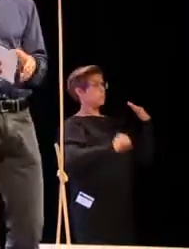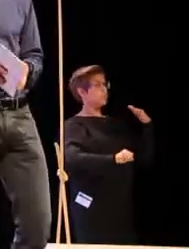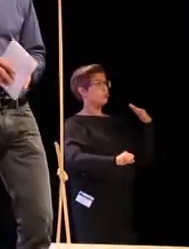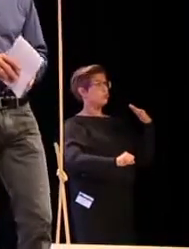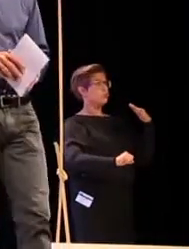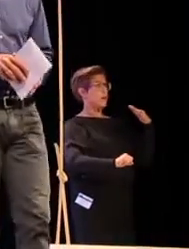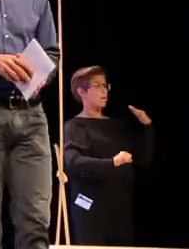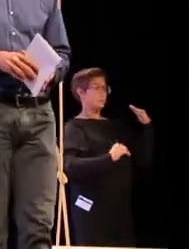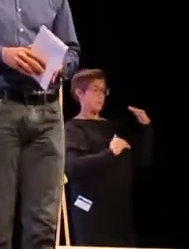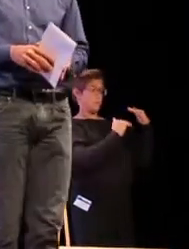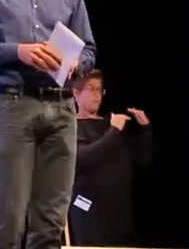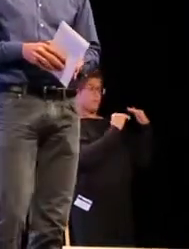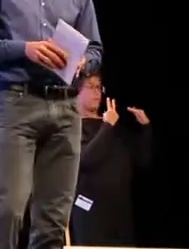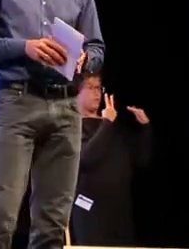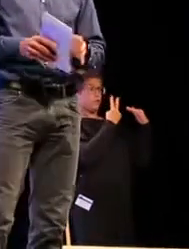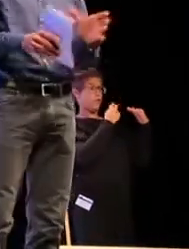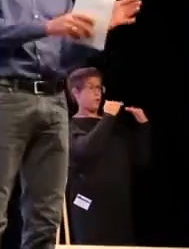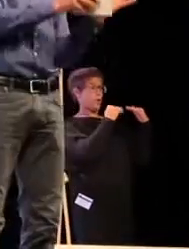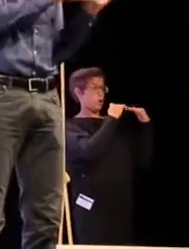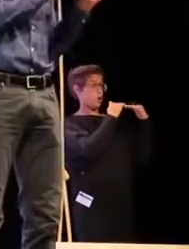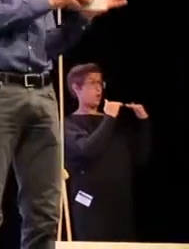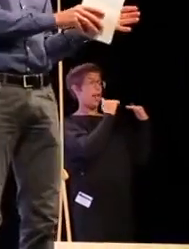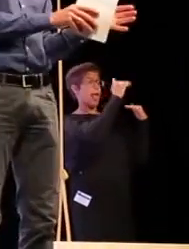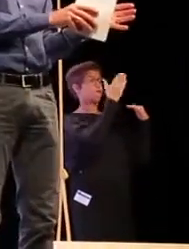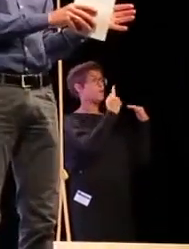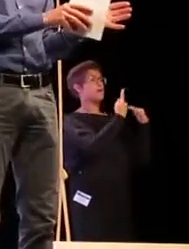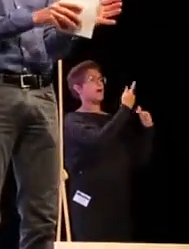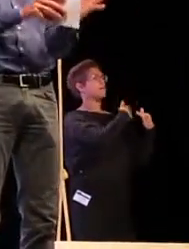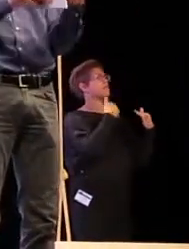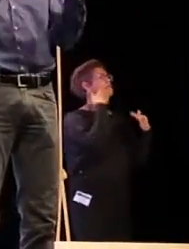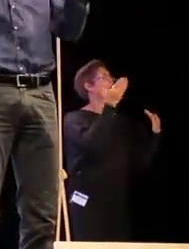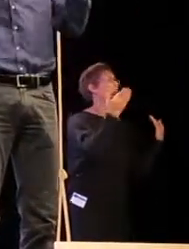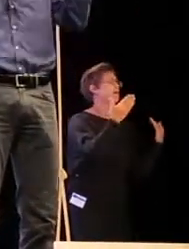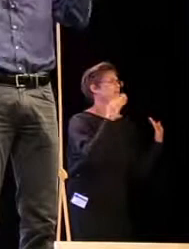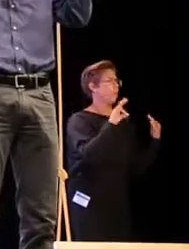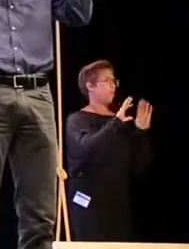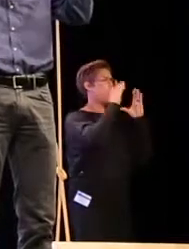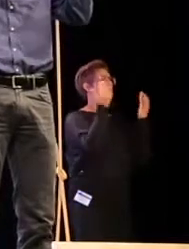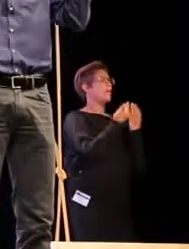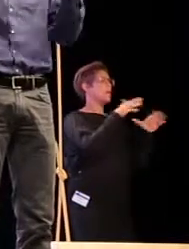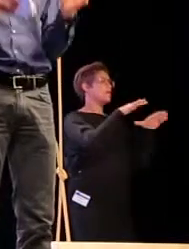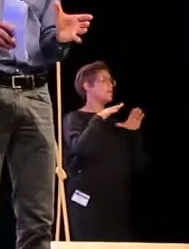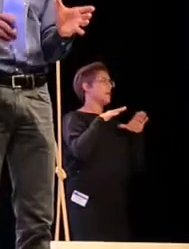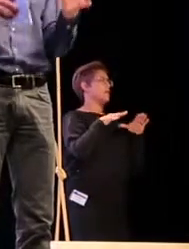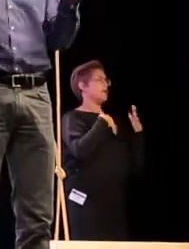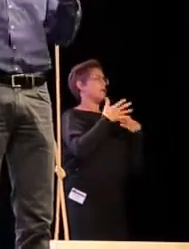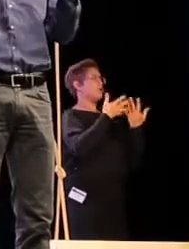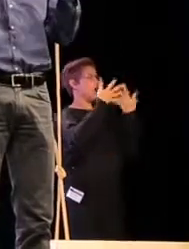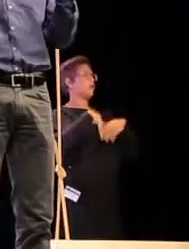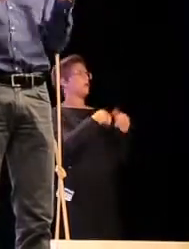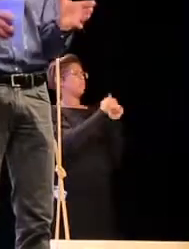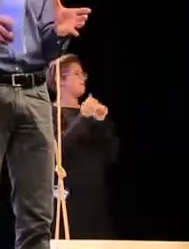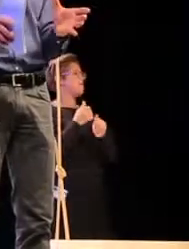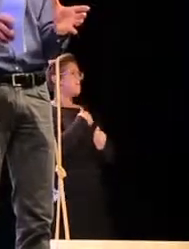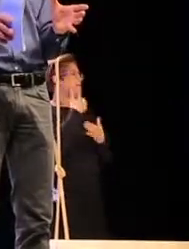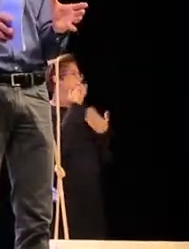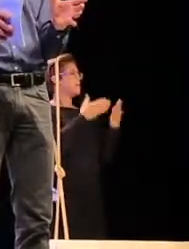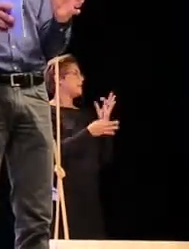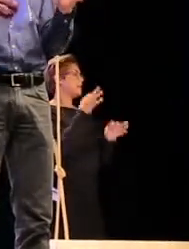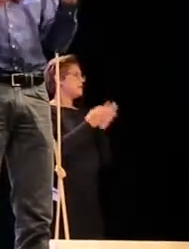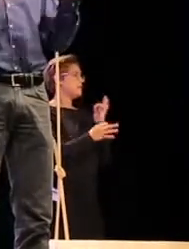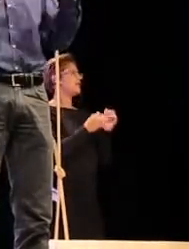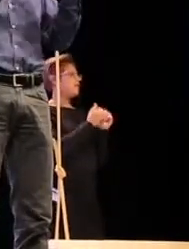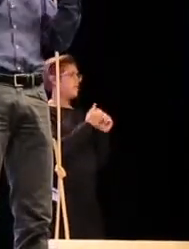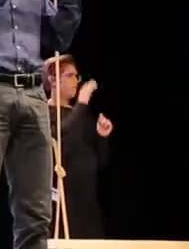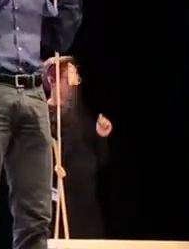bortom 2 grader så går vi in i okänd terräng. Så allt det här riskbilden och allt det här gör att 2015 är vår bästa